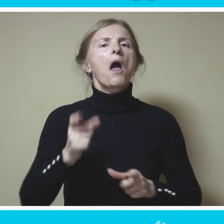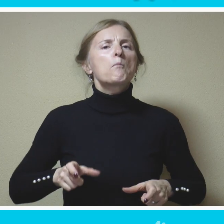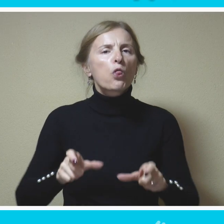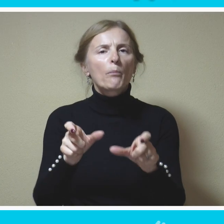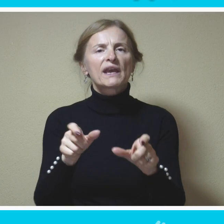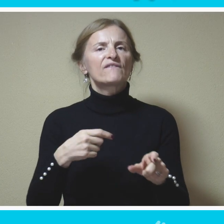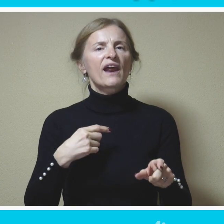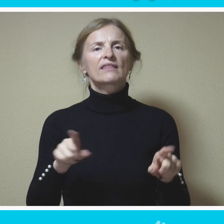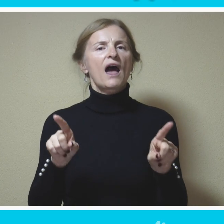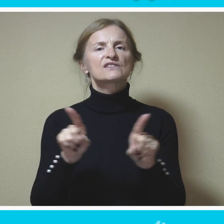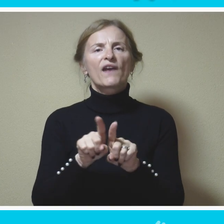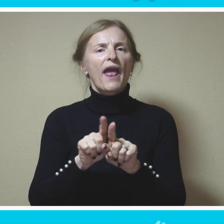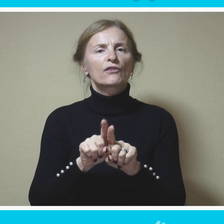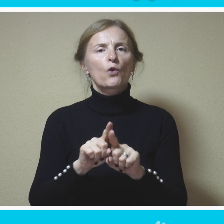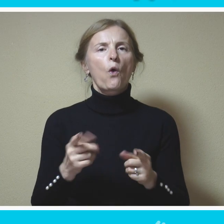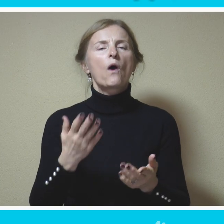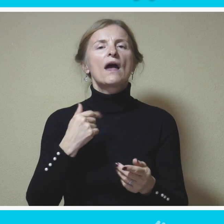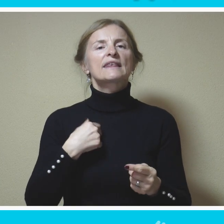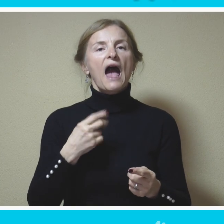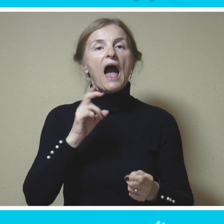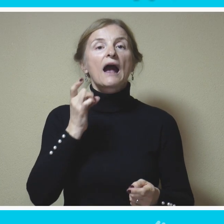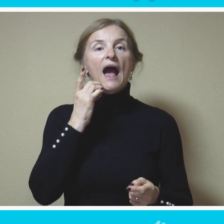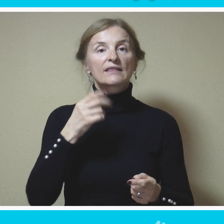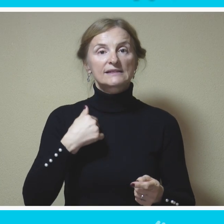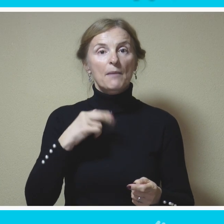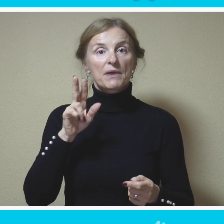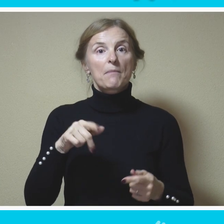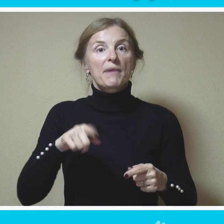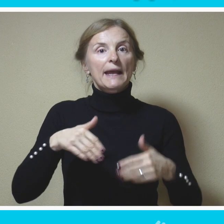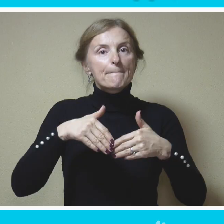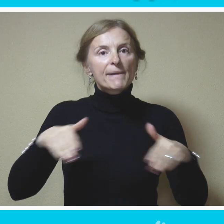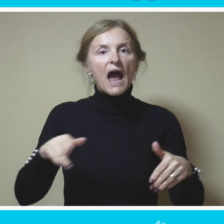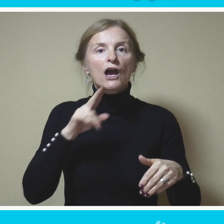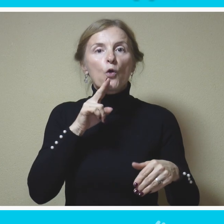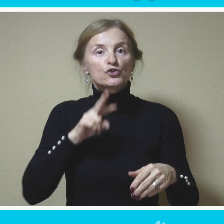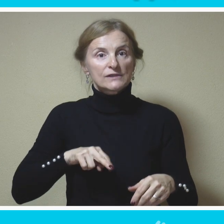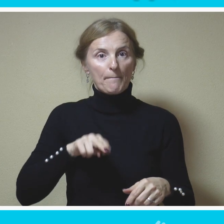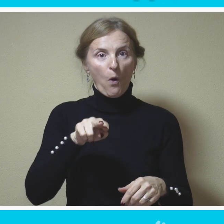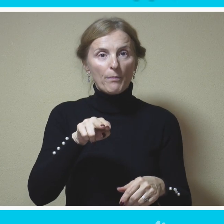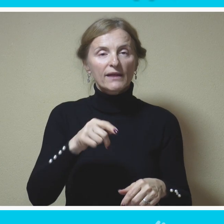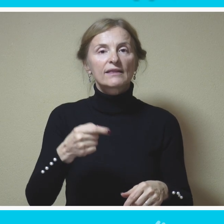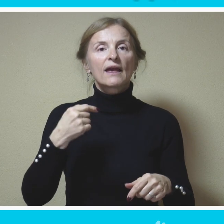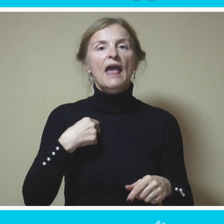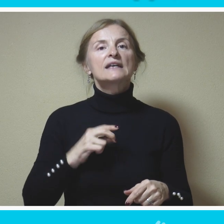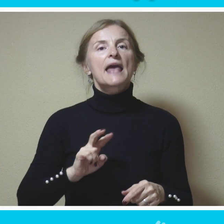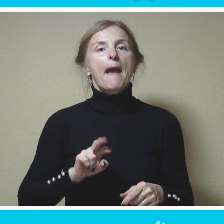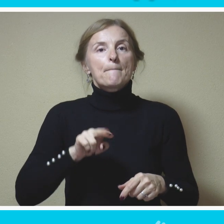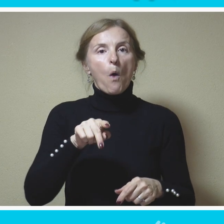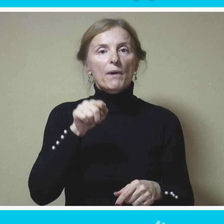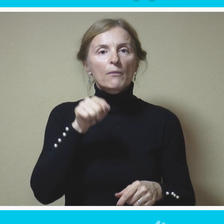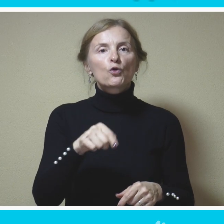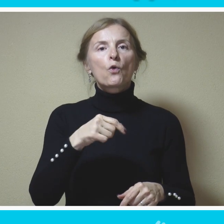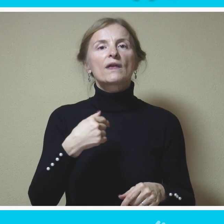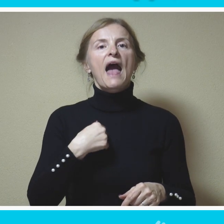u poljoprivredi, gdje god, kad postavim sebi neki prag na koji ću se popeti, kada se popnem,